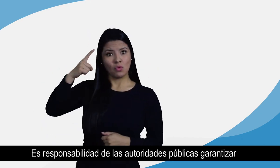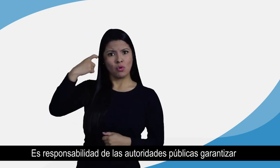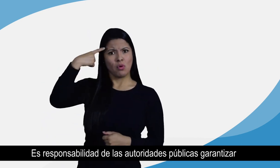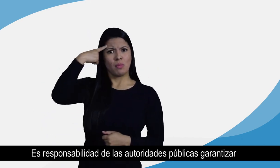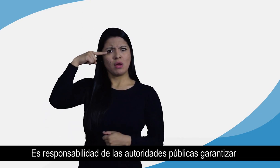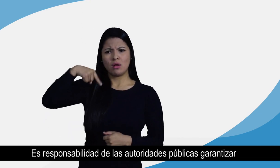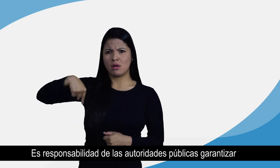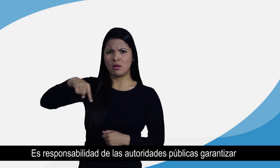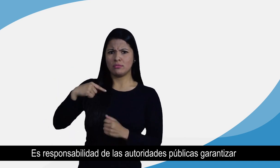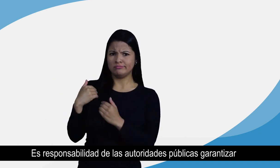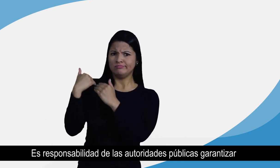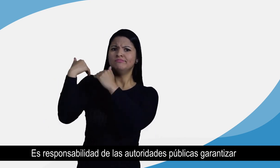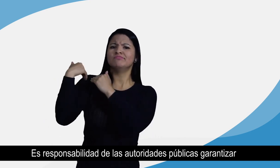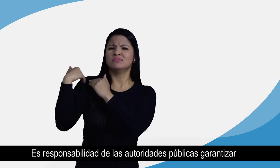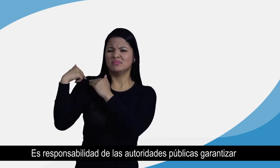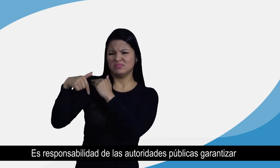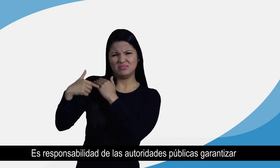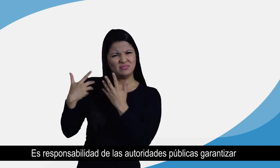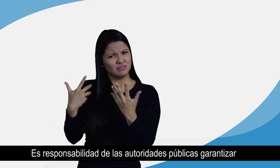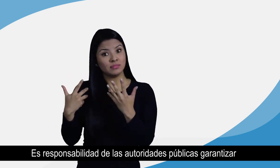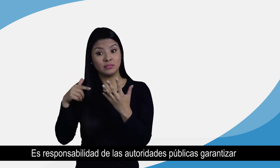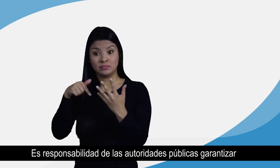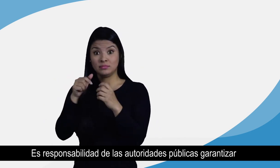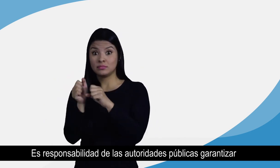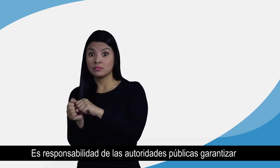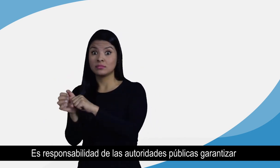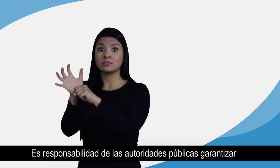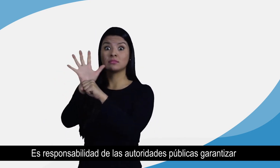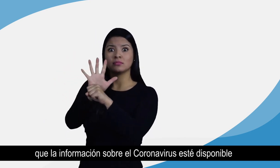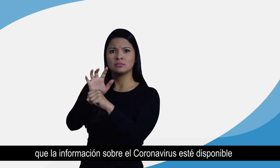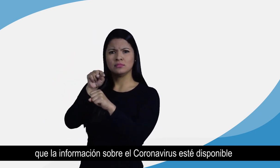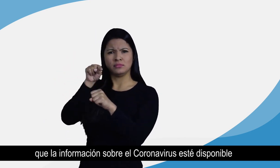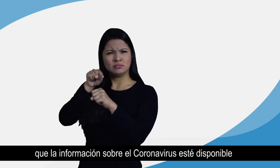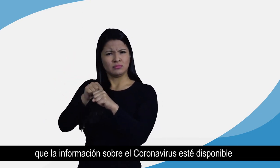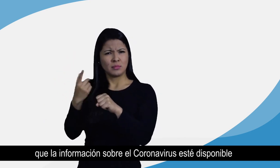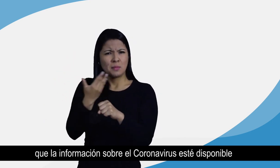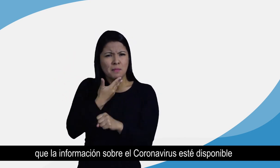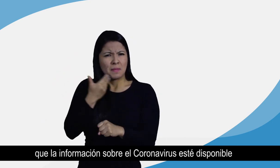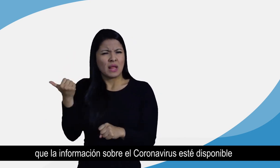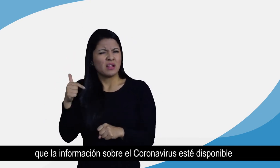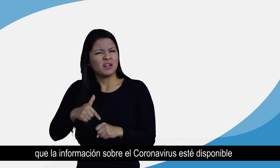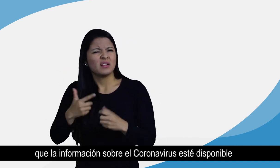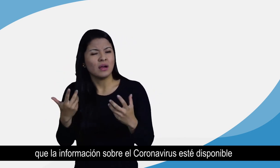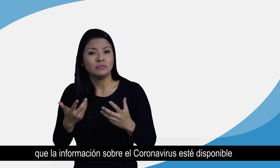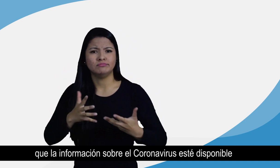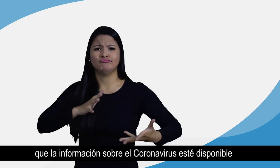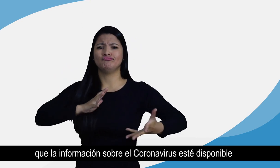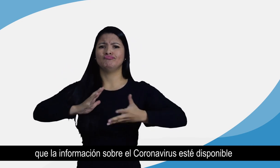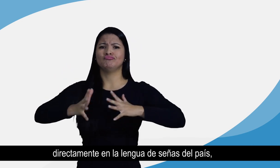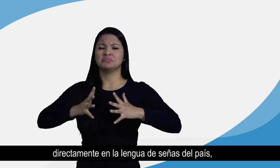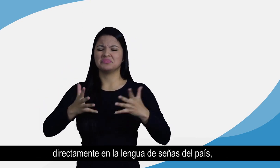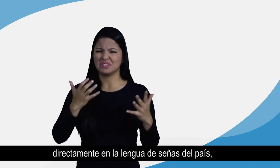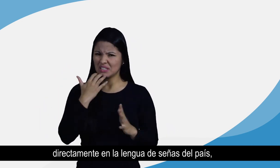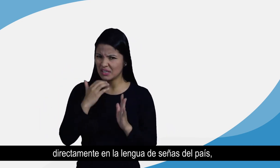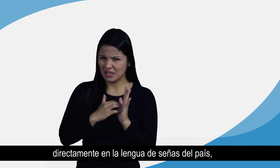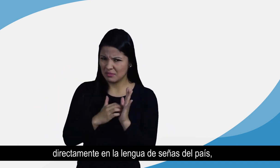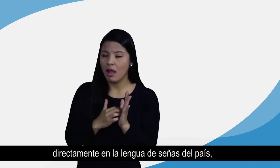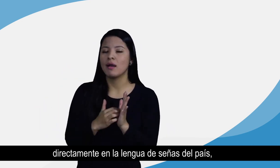Es responsabilidad de las autoridades públicas garantizar que la información sobre el coronavirus esté disponible directamente en la